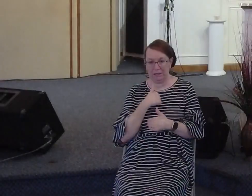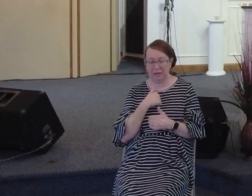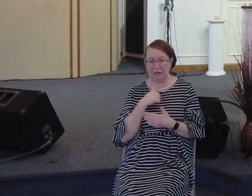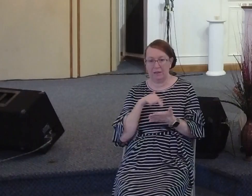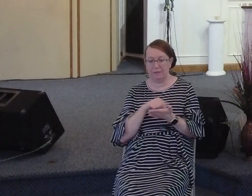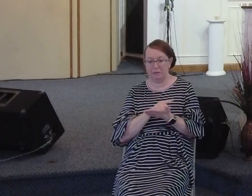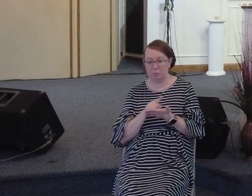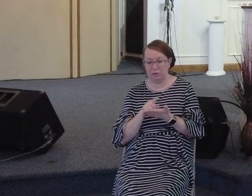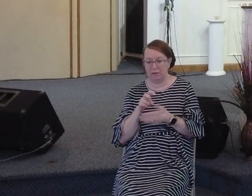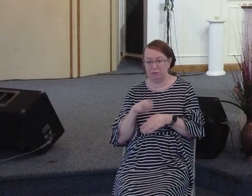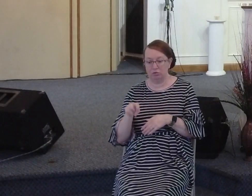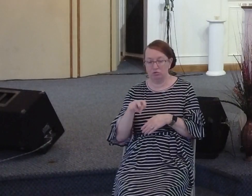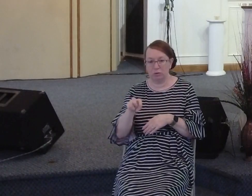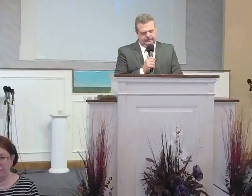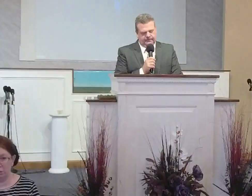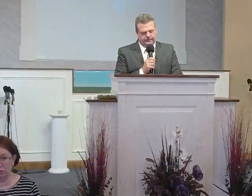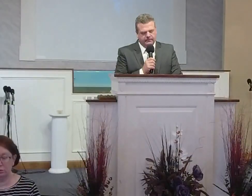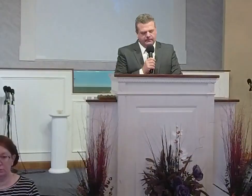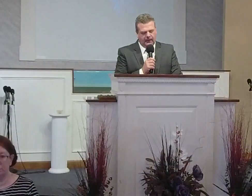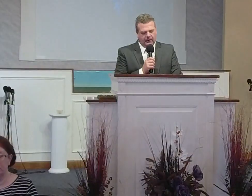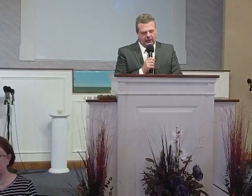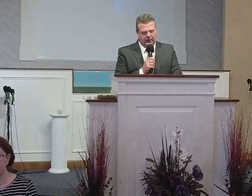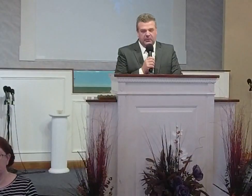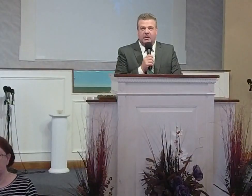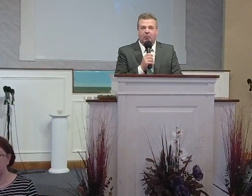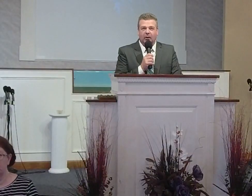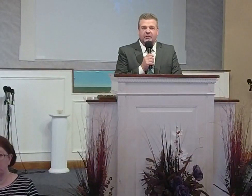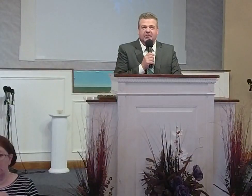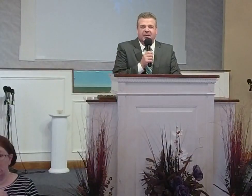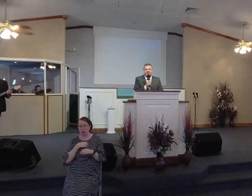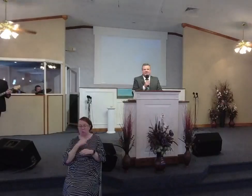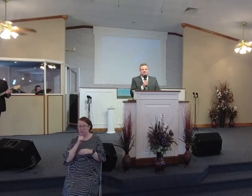Amén. Ora por mí, yo estoy viajando en esta semana también.